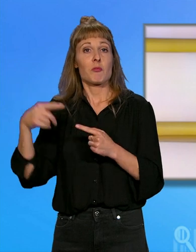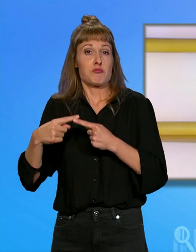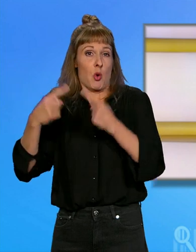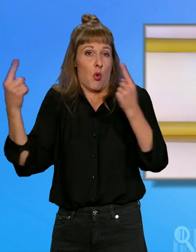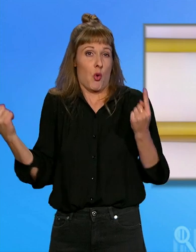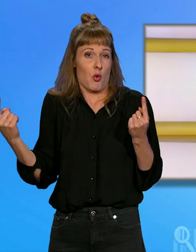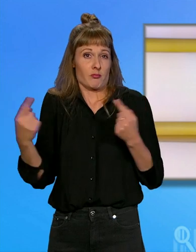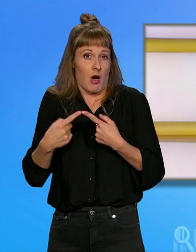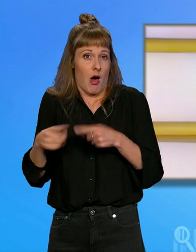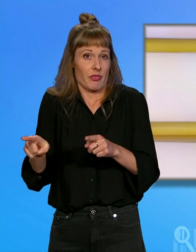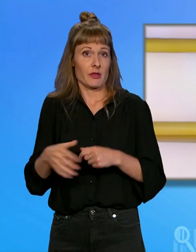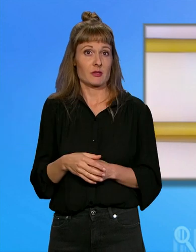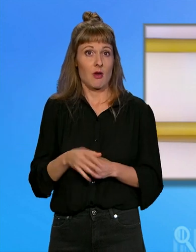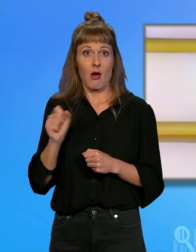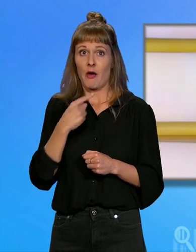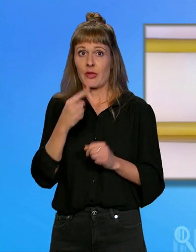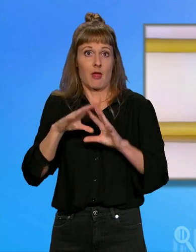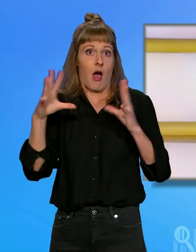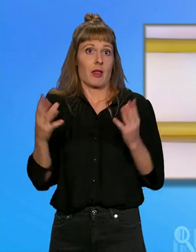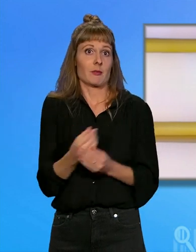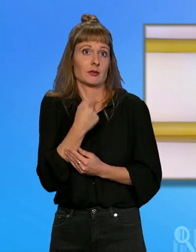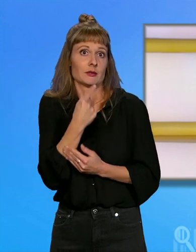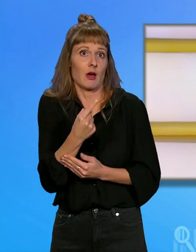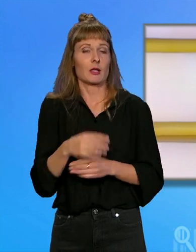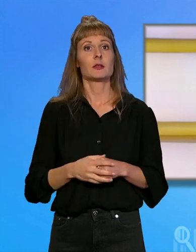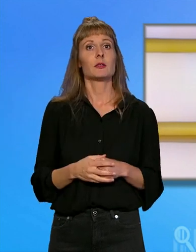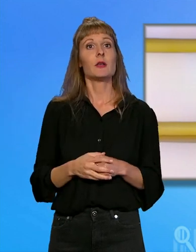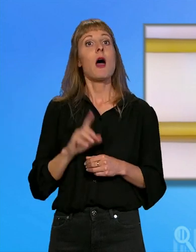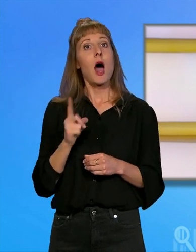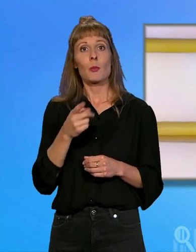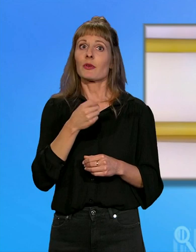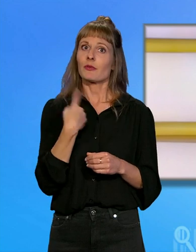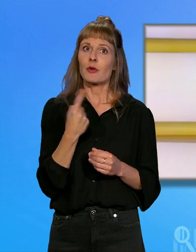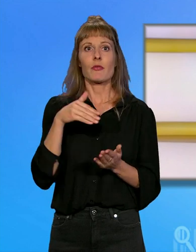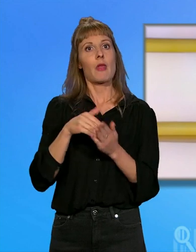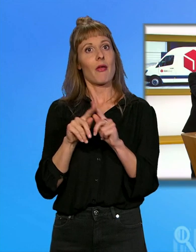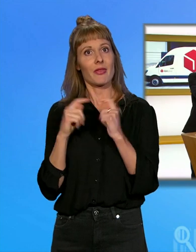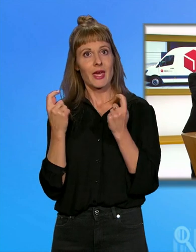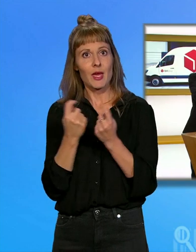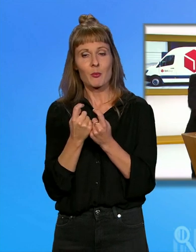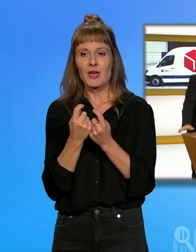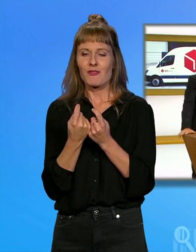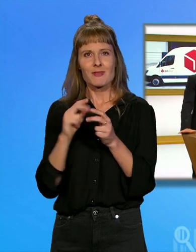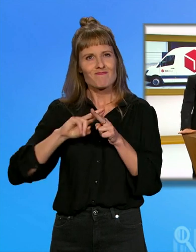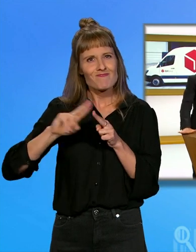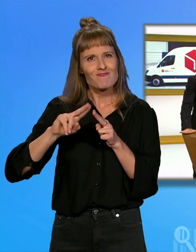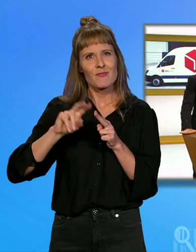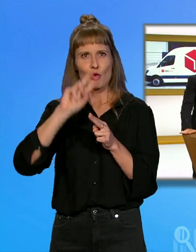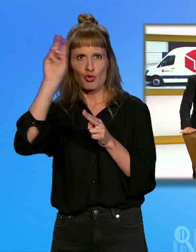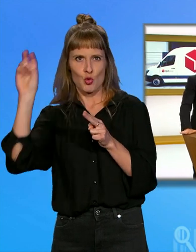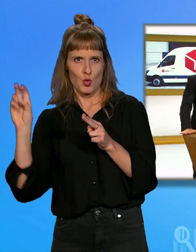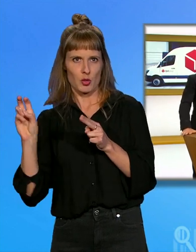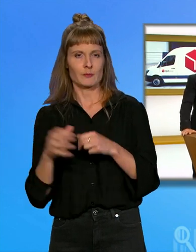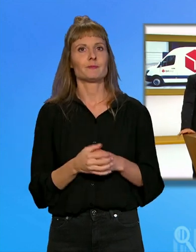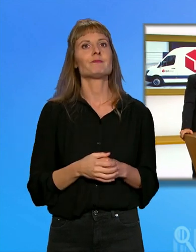es nicht pauschalisieren. Und dafür haben wir ja ein Team, was sich mit den Fahrern, mit den Subunternehmern diese Touren optimiert. Okay, dann habe ich noch einen zweiten